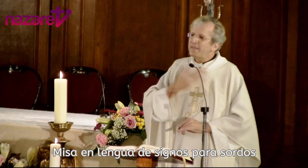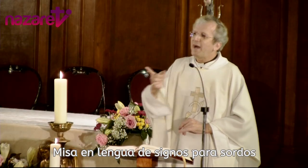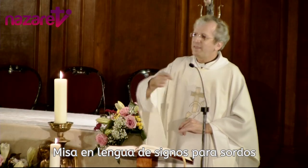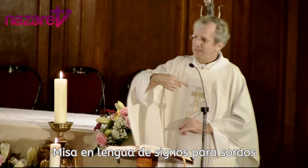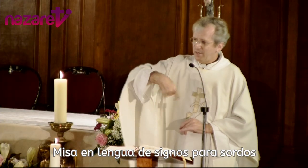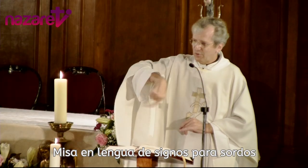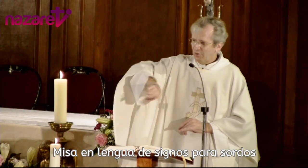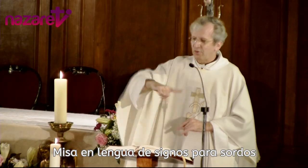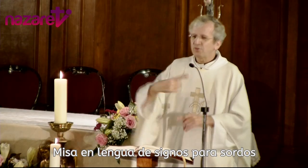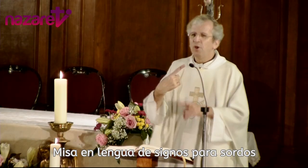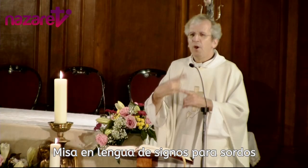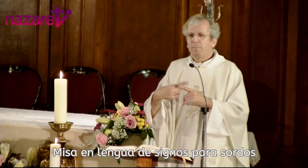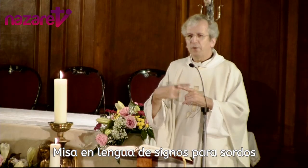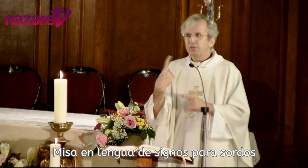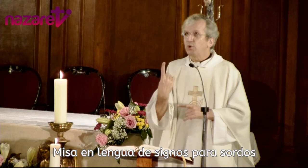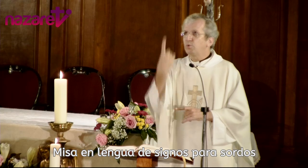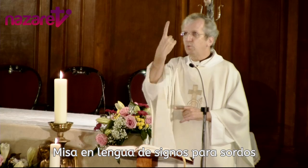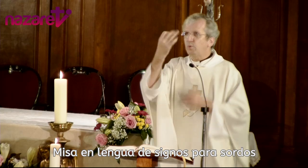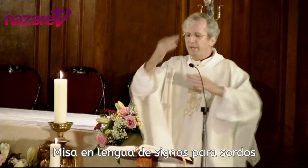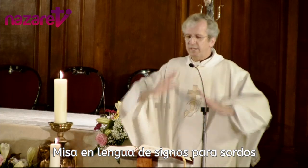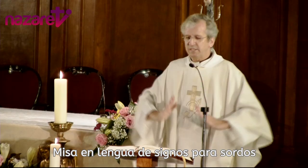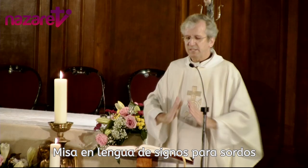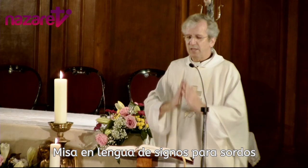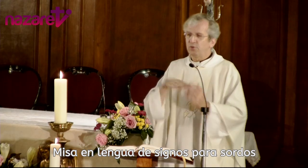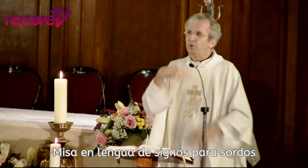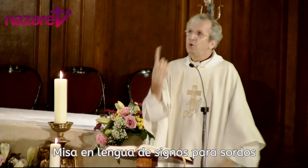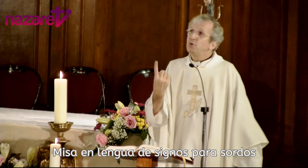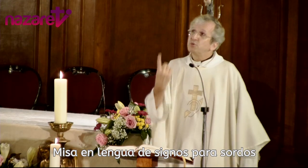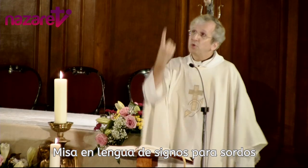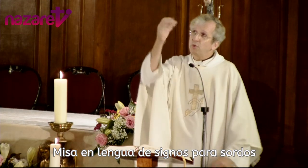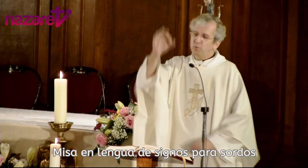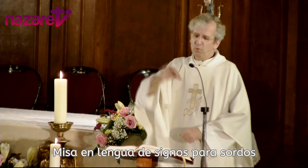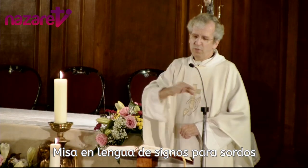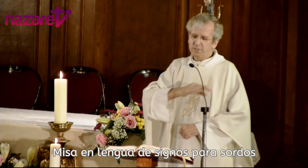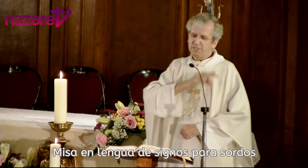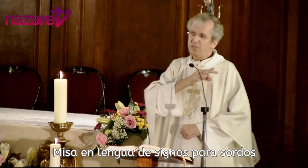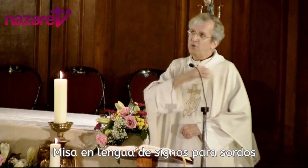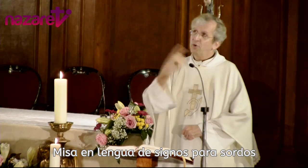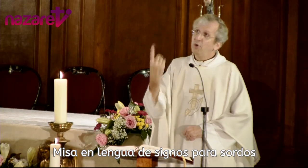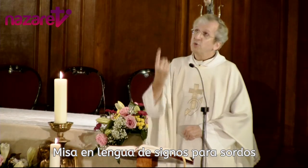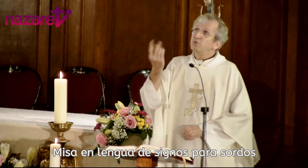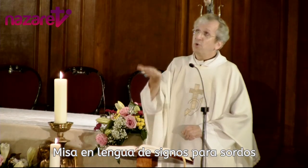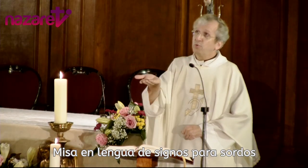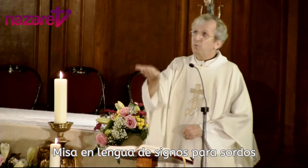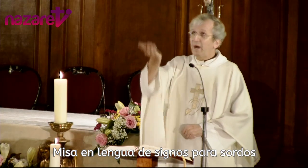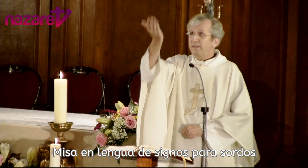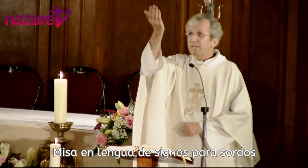piedad de nosotros. Porque solo tú eres santo, solo tú, Señor, solo tú,